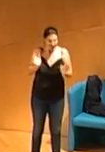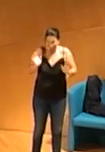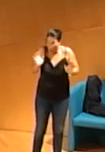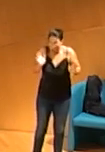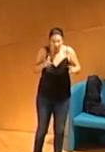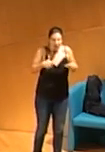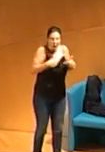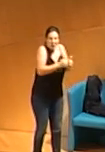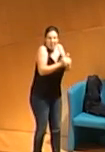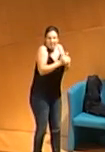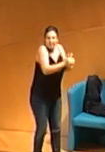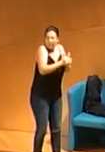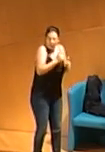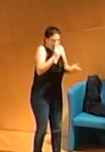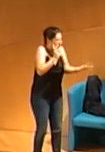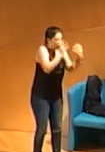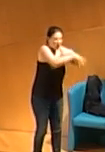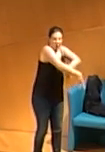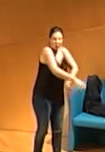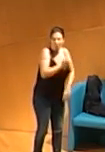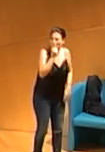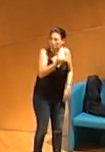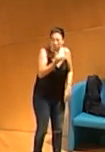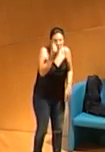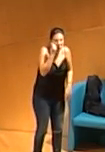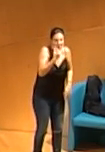vit ensemble et du coup on arrive à se comprendre. Vous voyez, pour